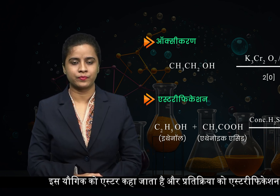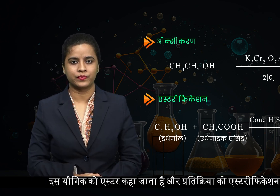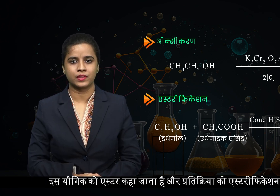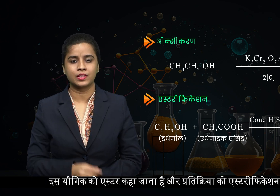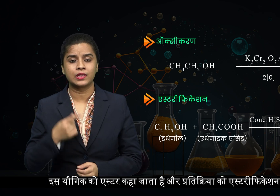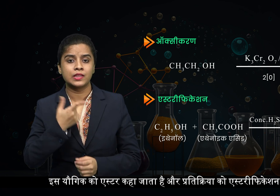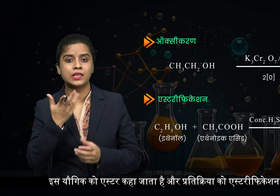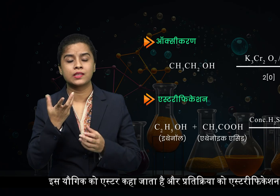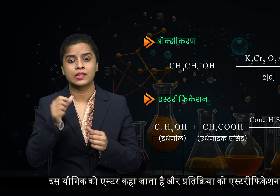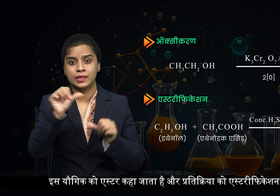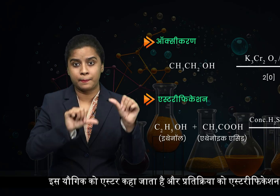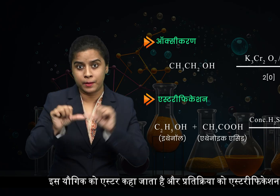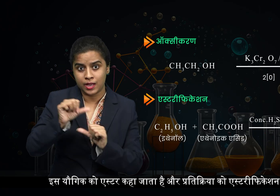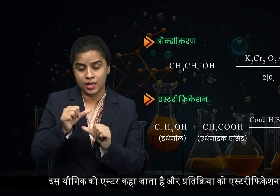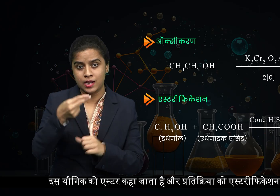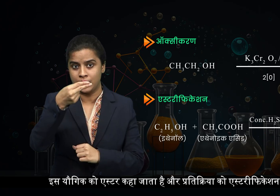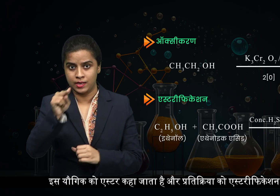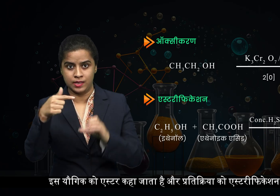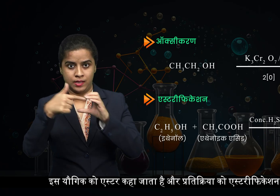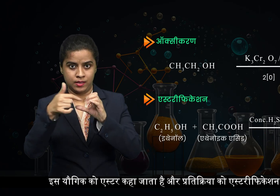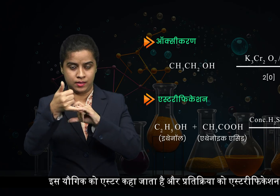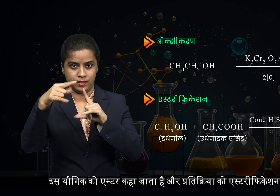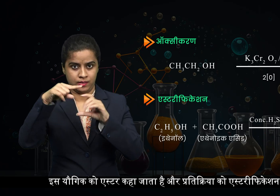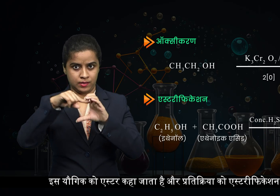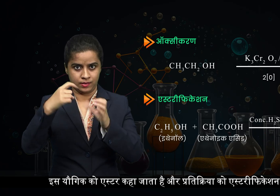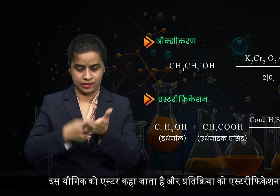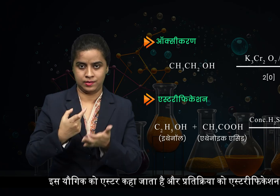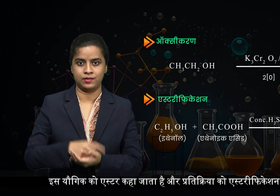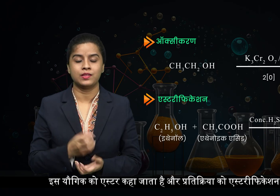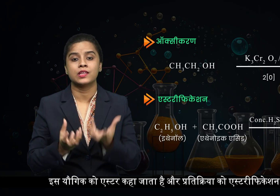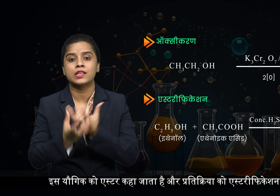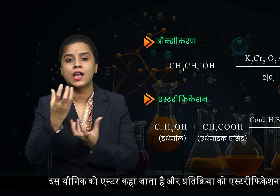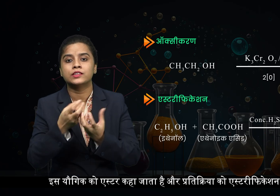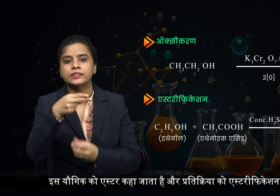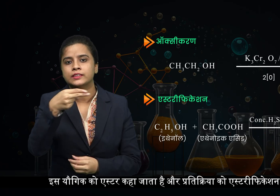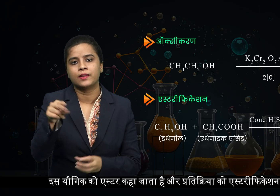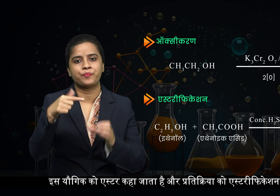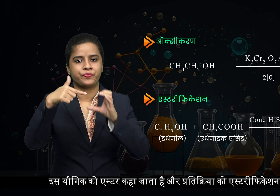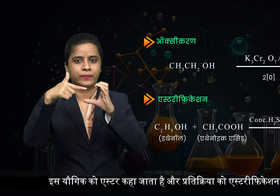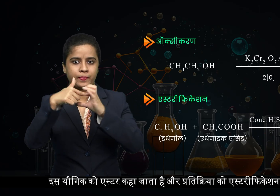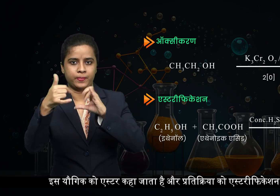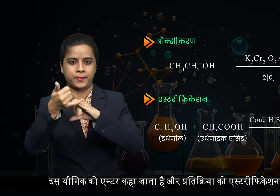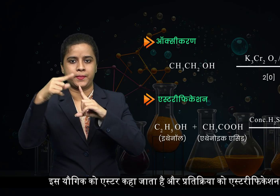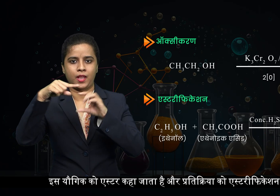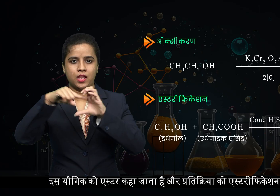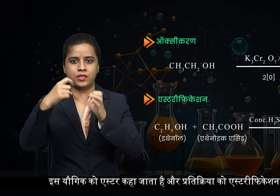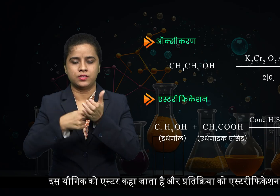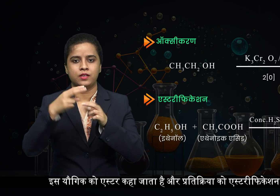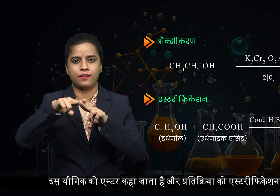इस यौगिक को एस्टर कहा जाता है और प्रतिक्रिया को एस्टरिफिकेशन कहा जाता है।